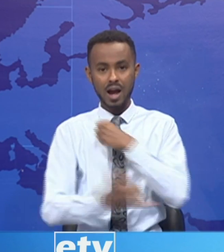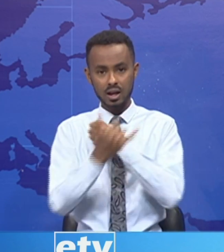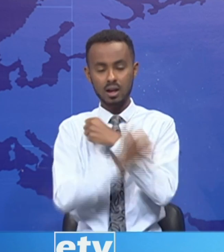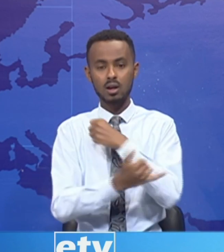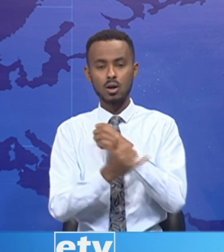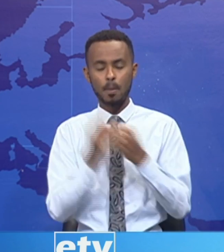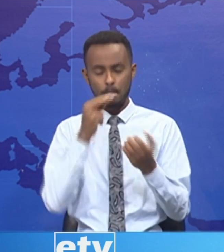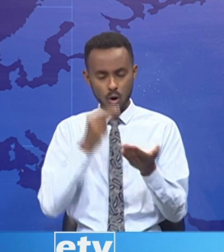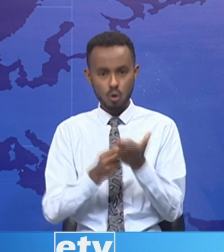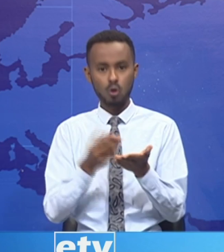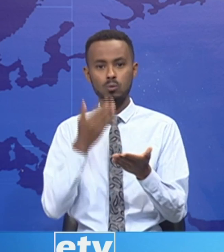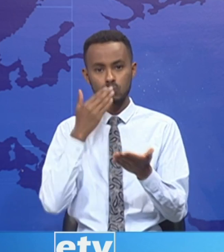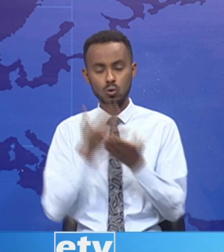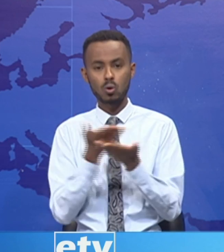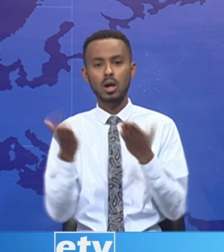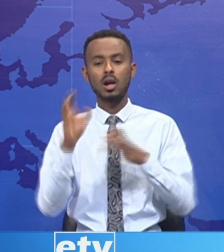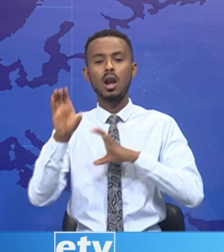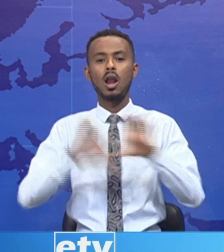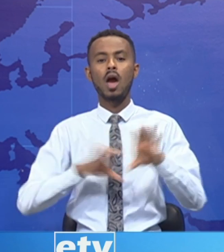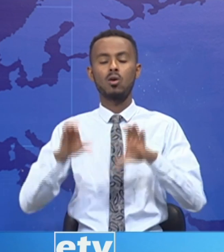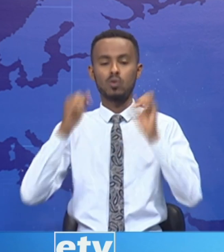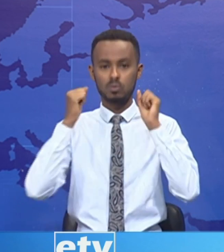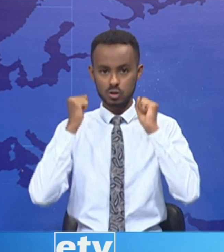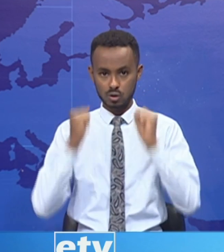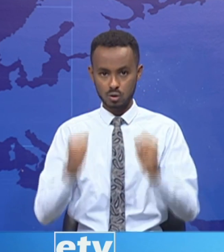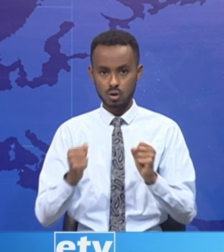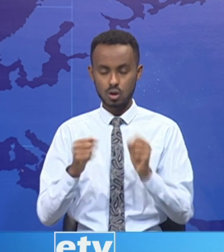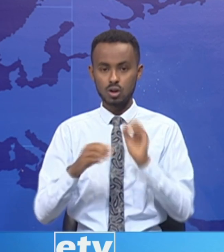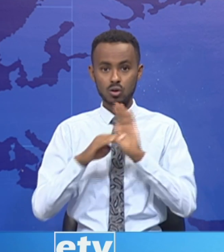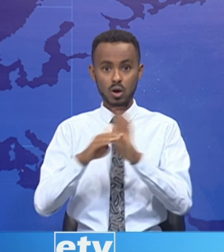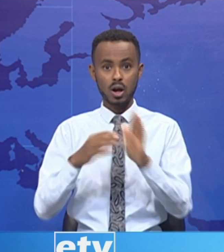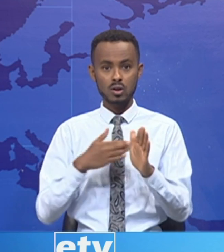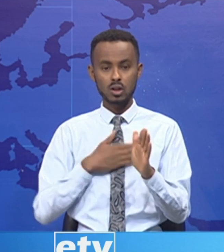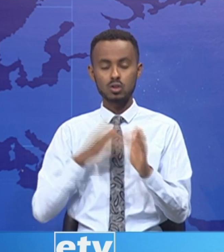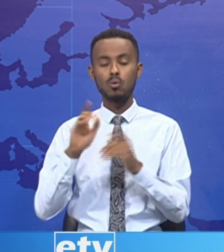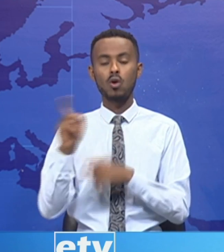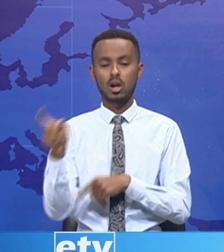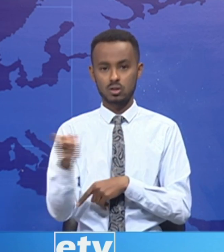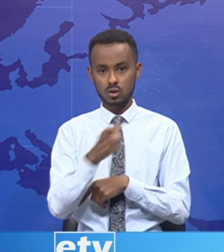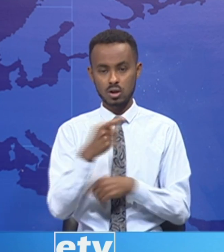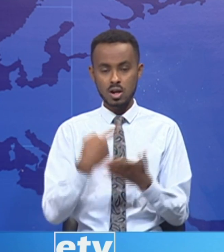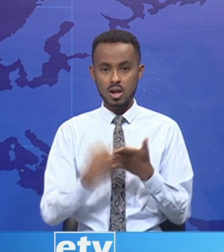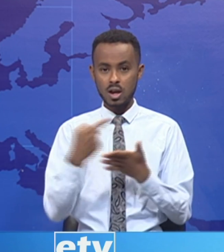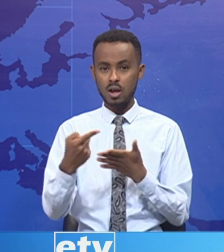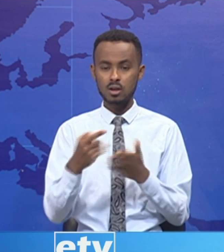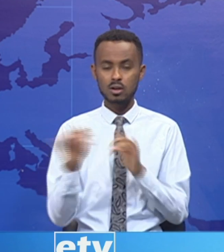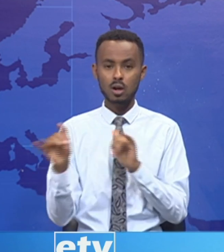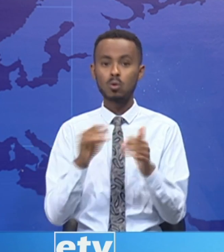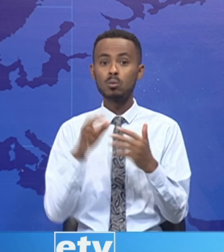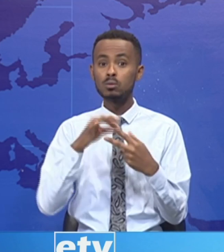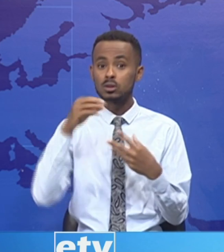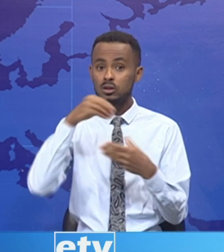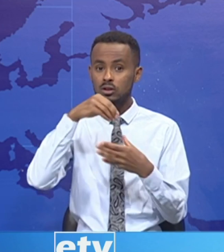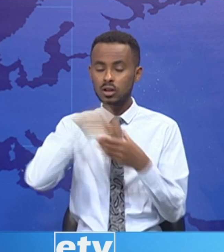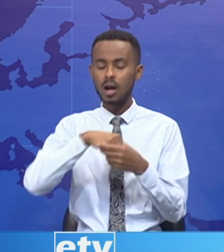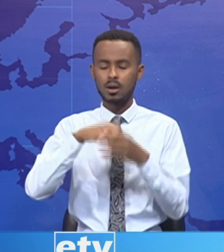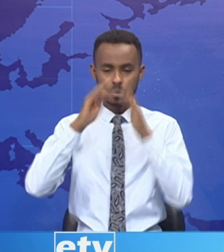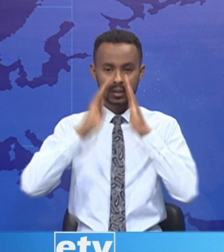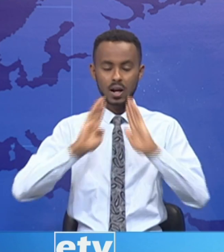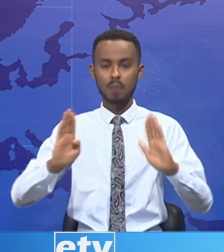ለአገር በጎንም ጥሩንም ነገር ሊያረጉ የሚችሉ ተወካዮቻችን መሆናቸውን ይሄንን ደግሞ ምርጫ